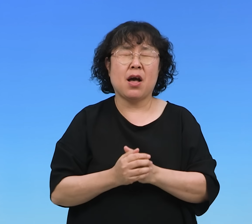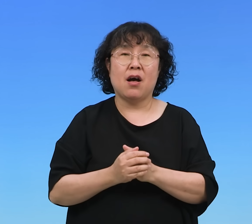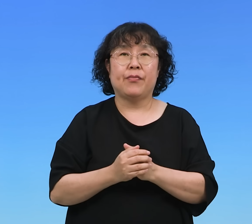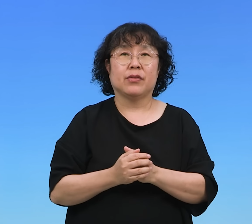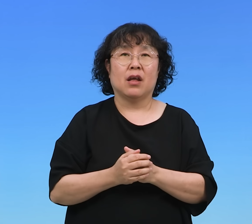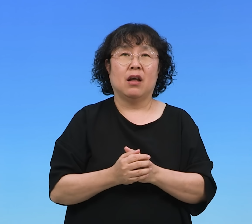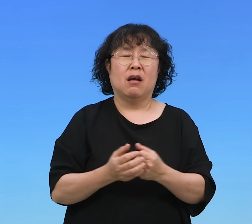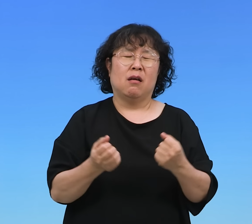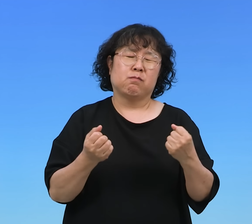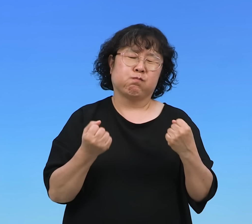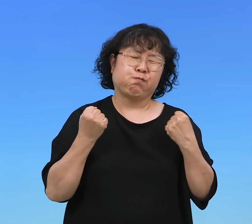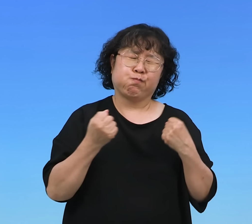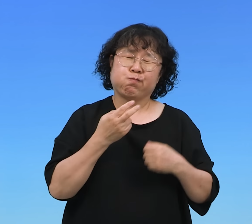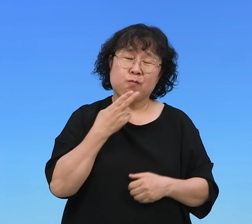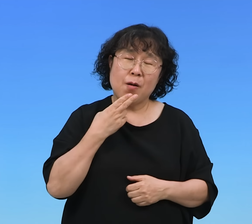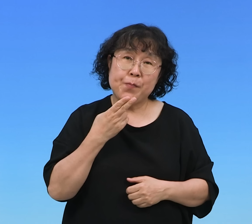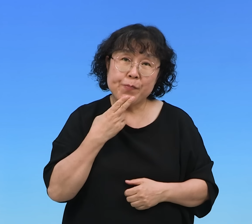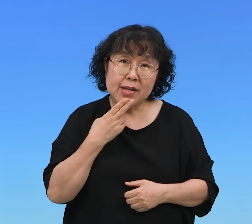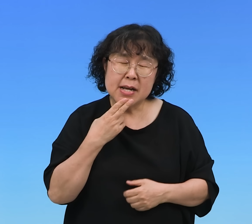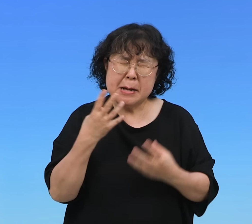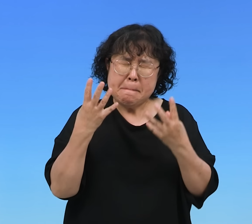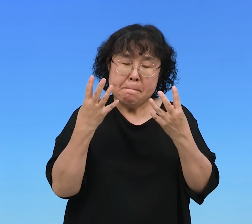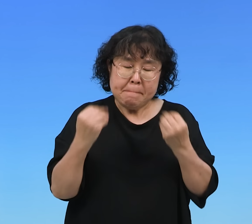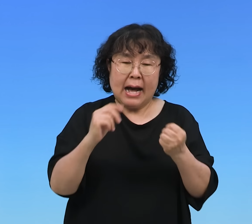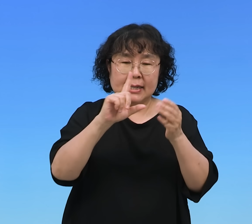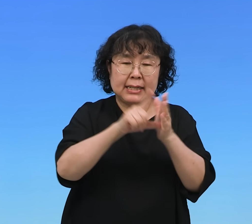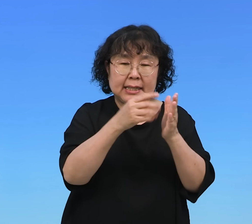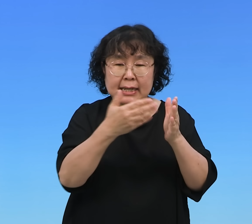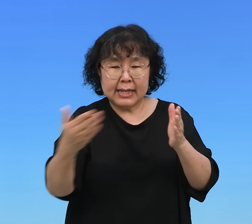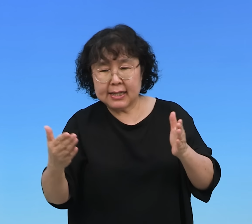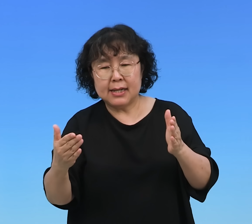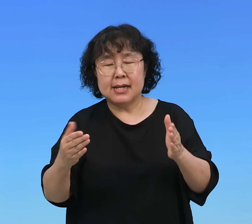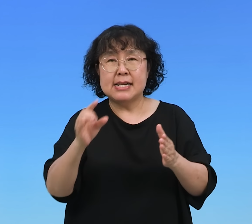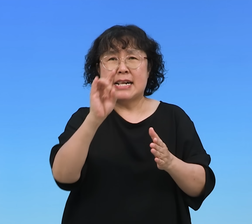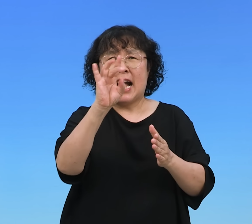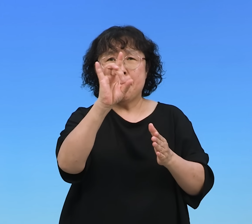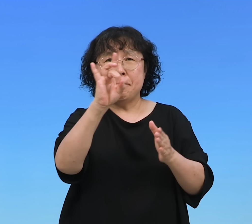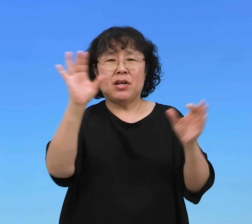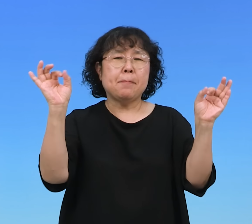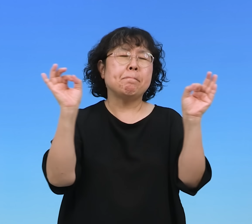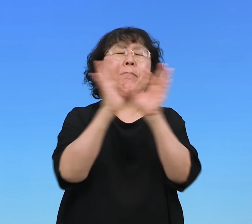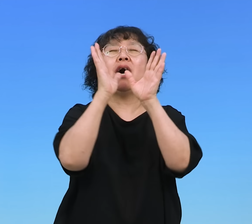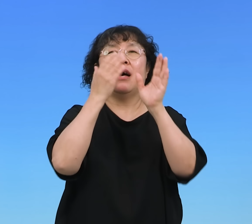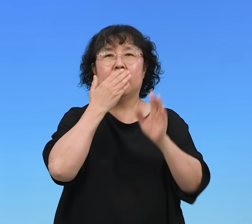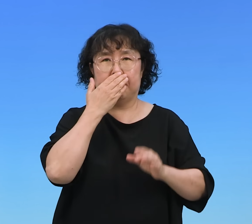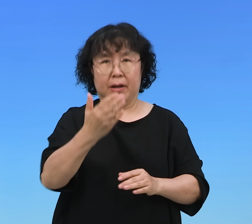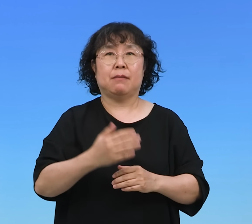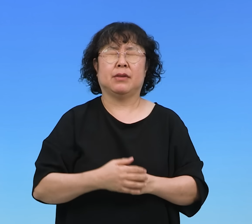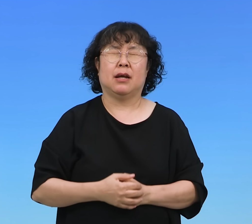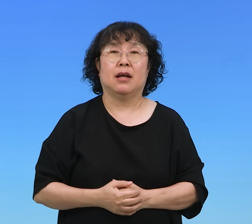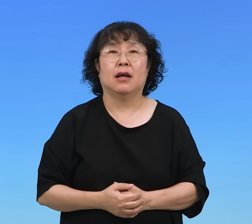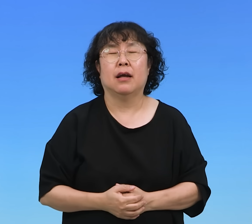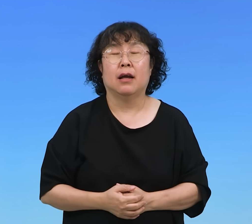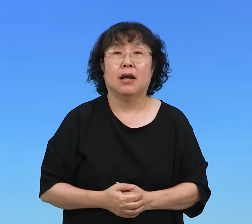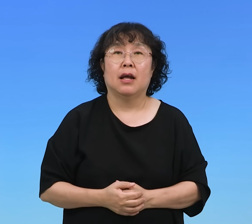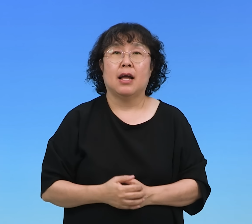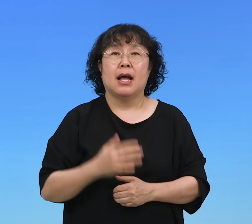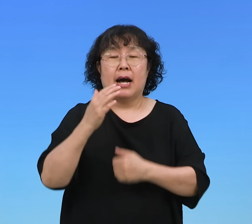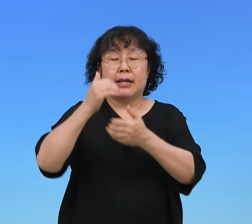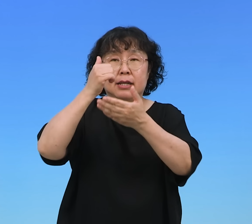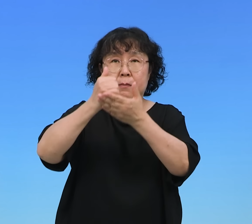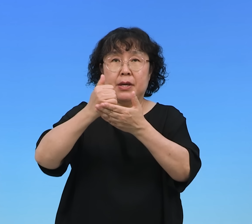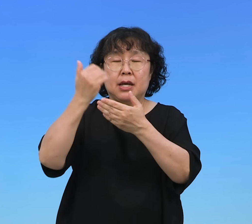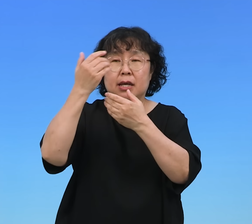무기력한 수년의 세월을 한 번에 날릴 수 있습니다. 하나님 오늘 이 예배의 은혜 가운데 임하셔서